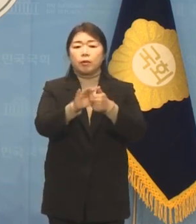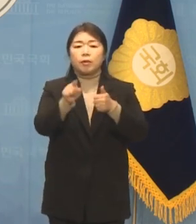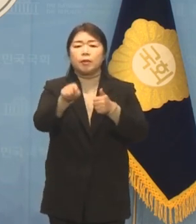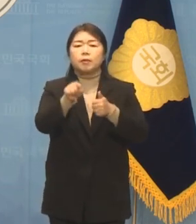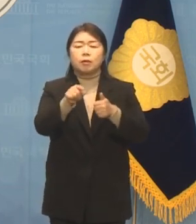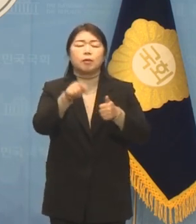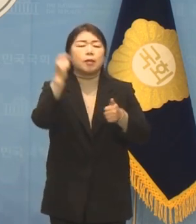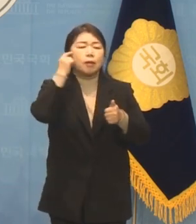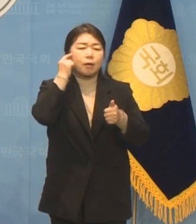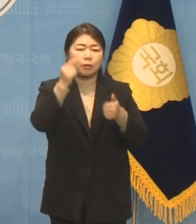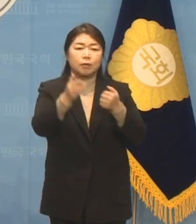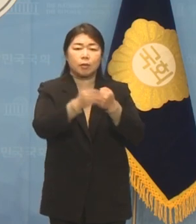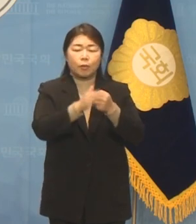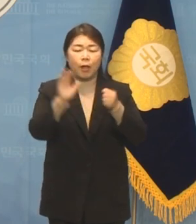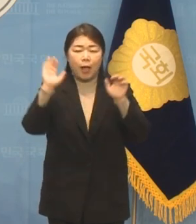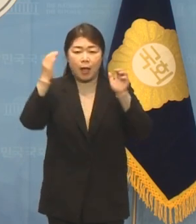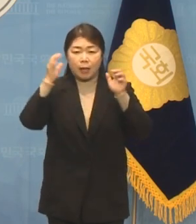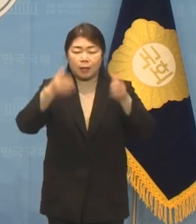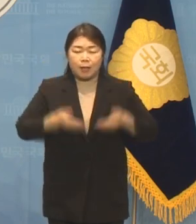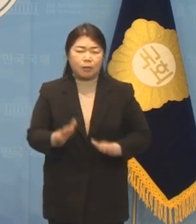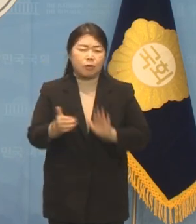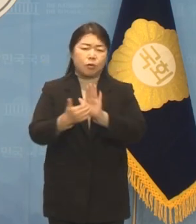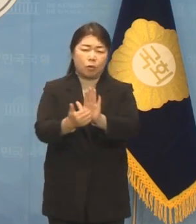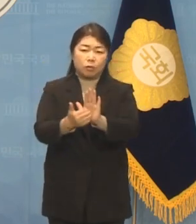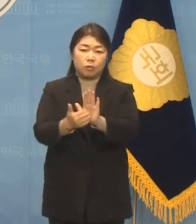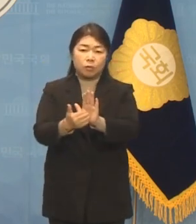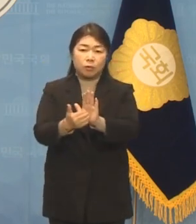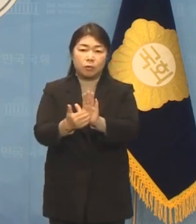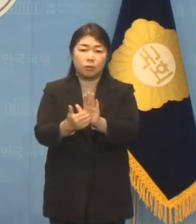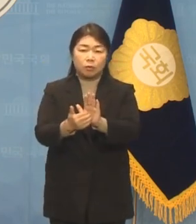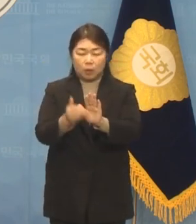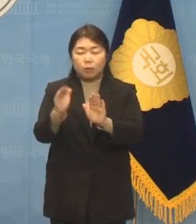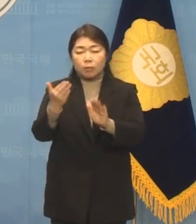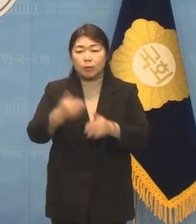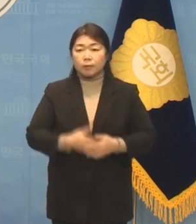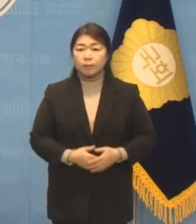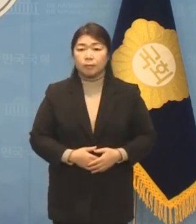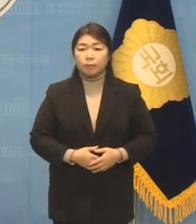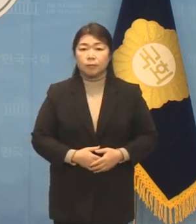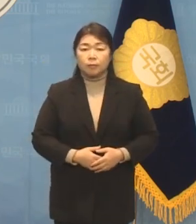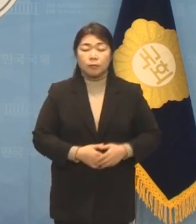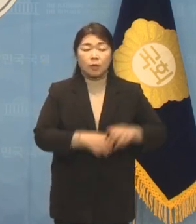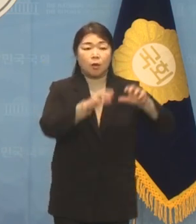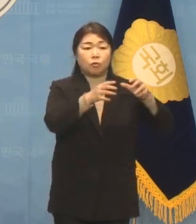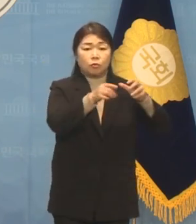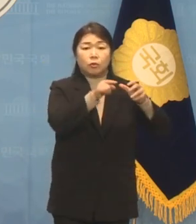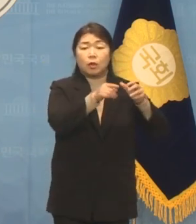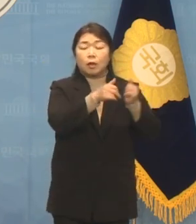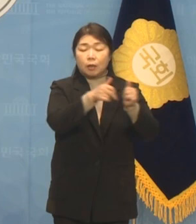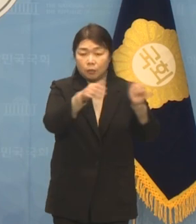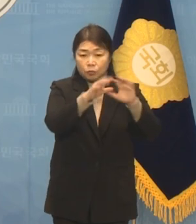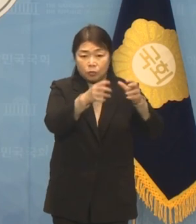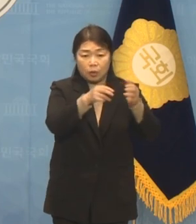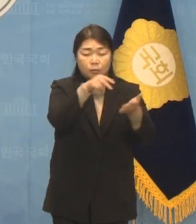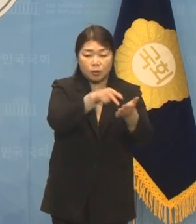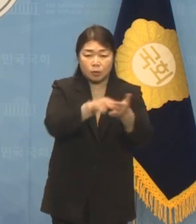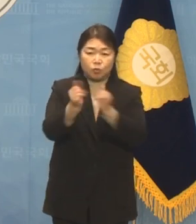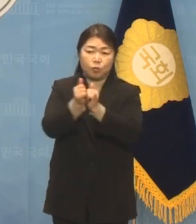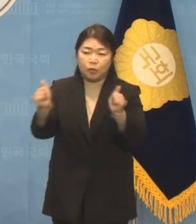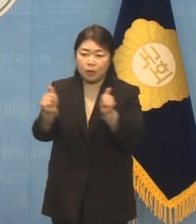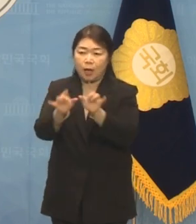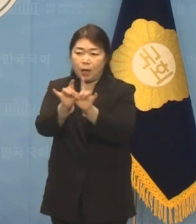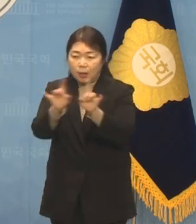꺼리게 하는 대표적인 이유 중 하나입니다. 국가가 국민을 귀하게 여기고 국민 한 명 한